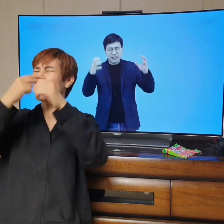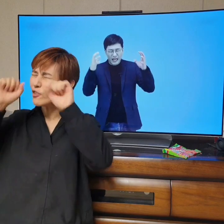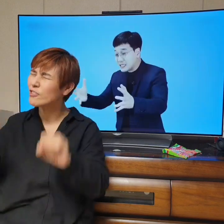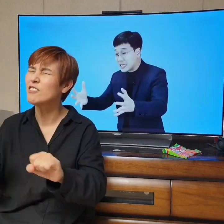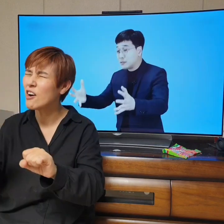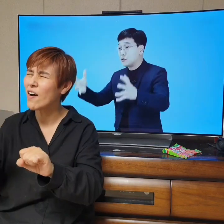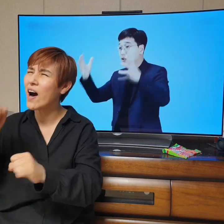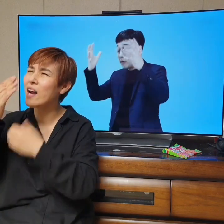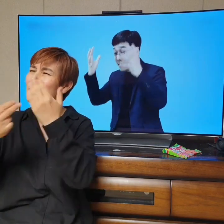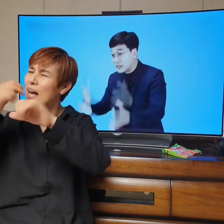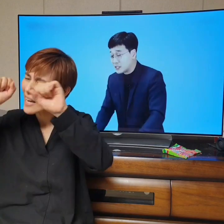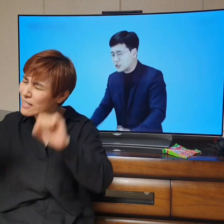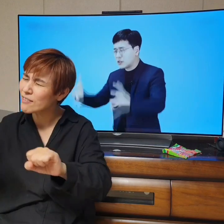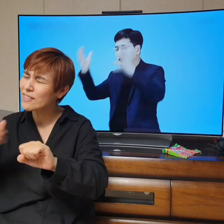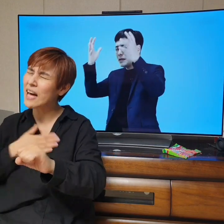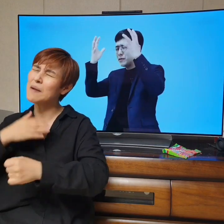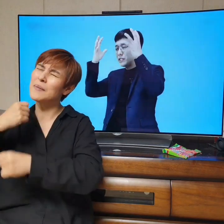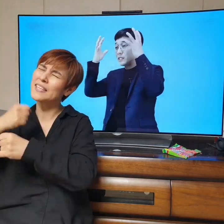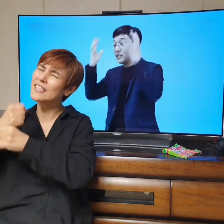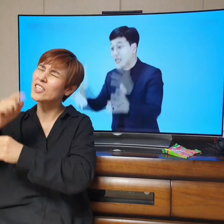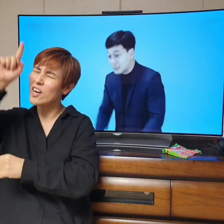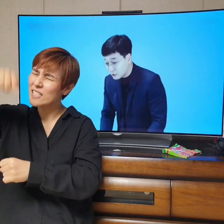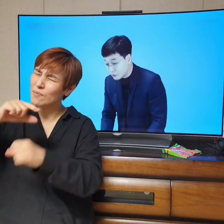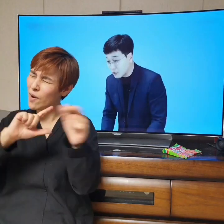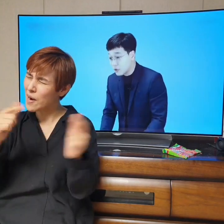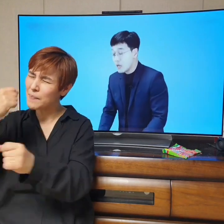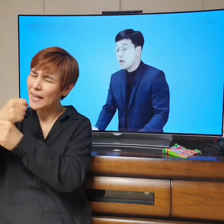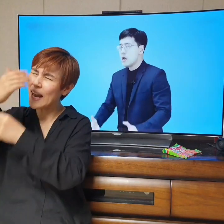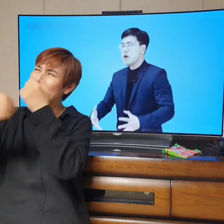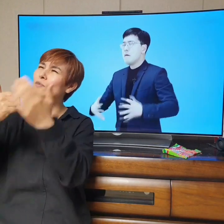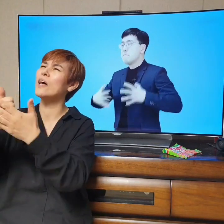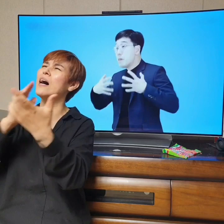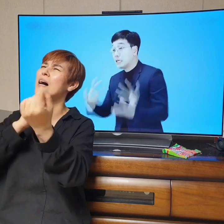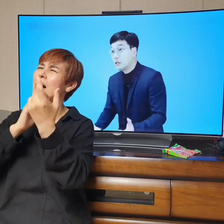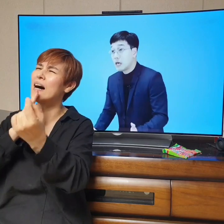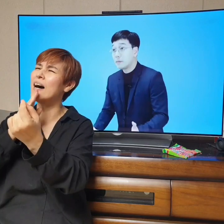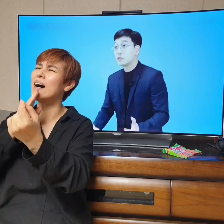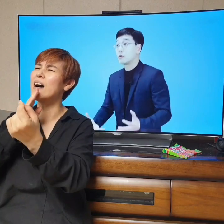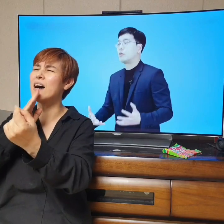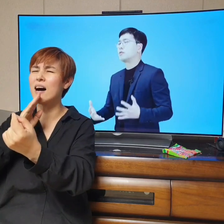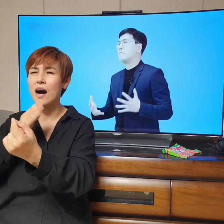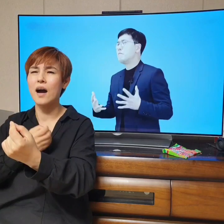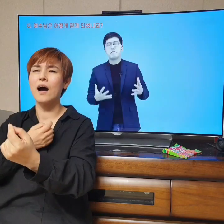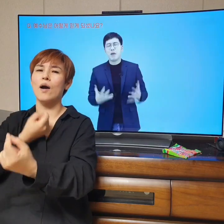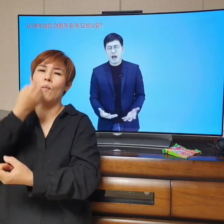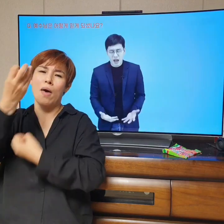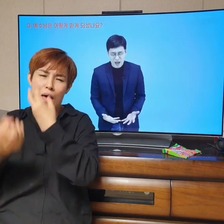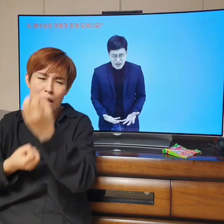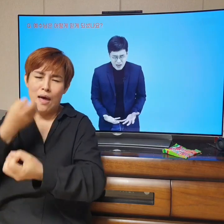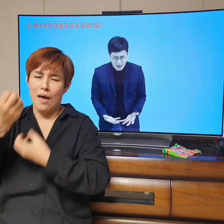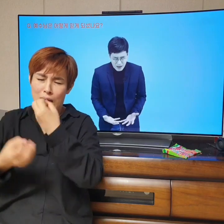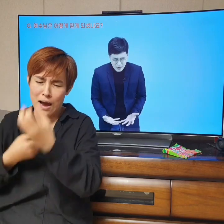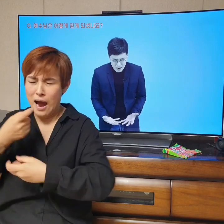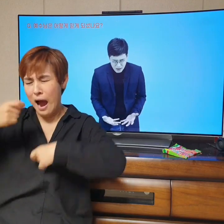계셨군요. 하나님은 살아계신 하나님이시고 저를 만드신 천지만물을 지으신 그 하나님이셨군요. 막 이렇게 하면서 거기서